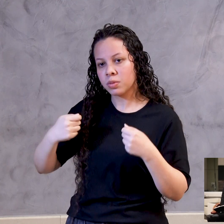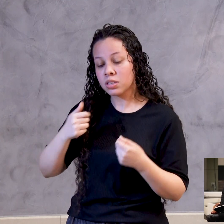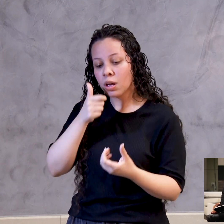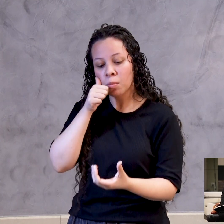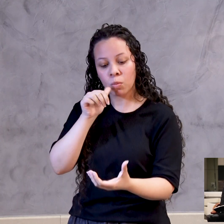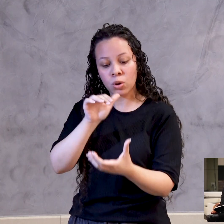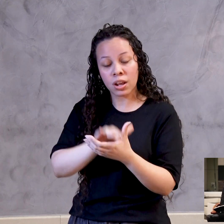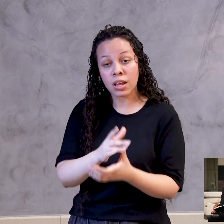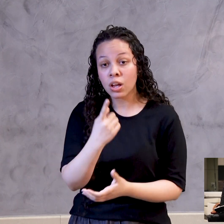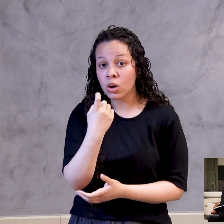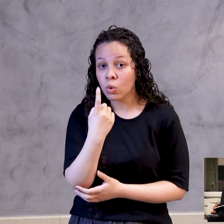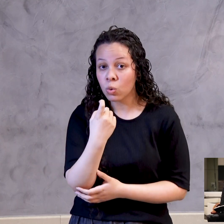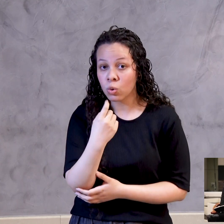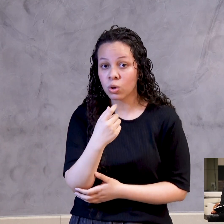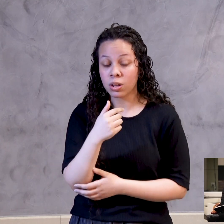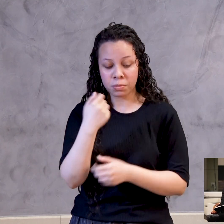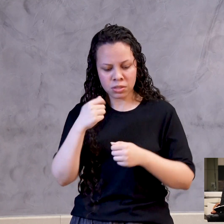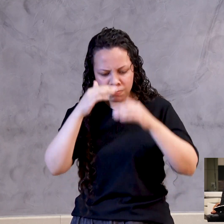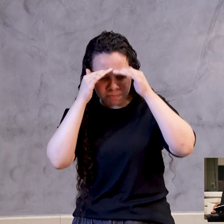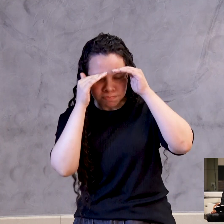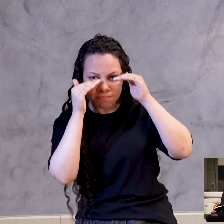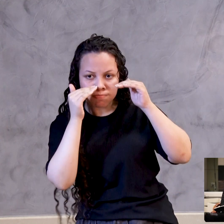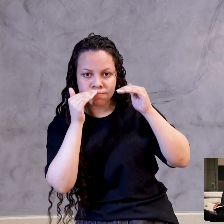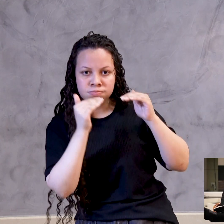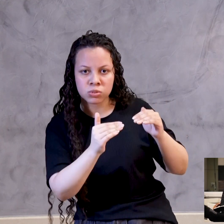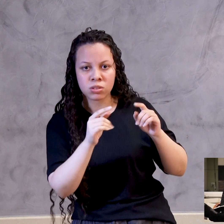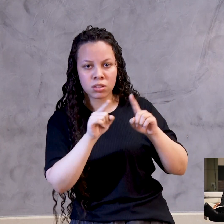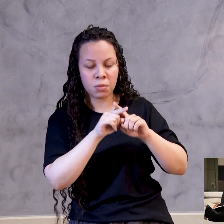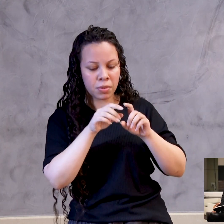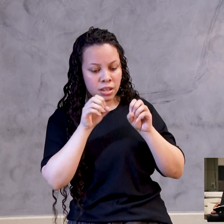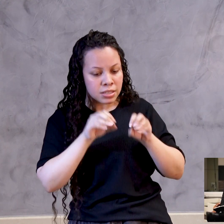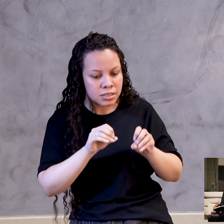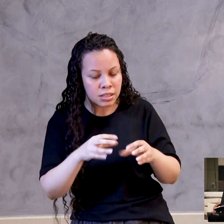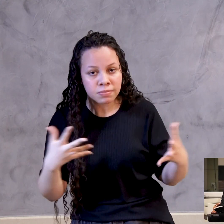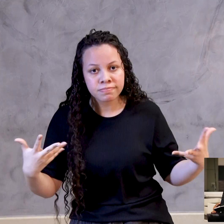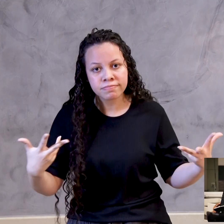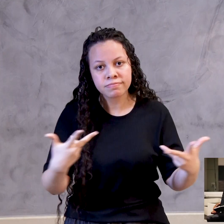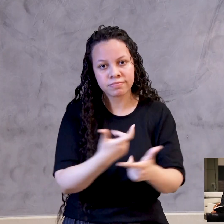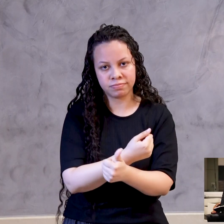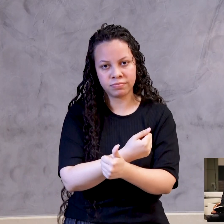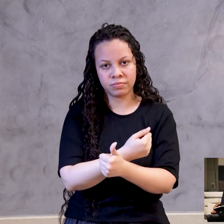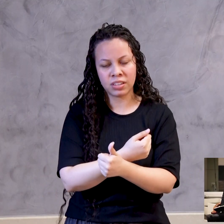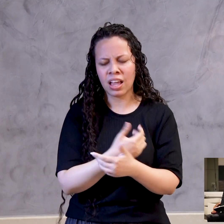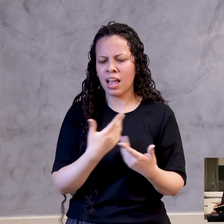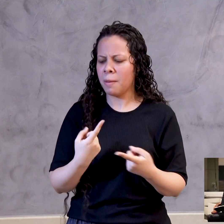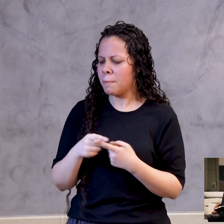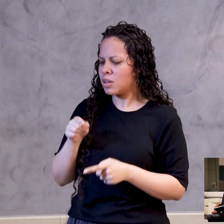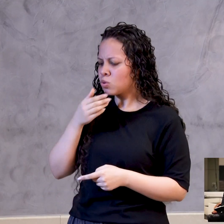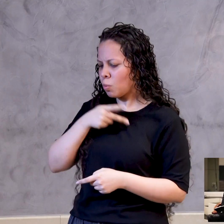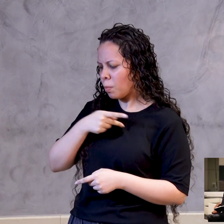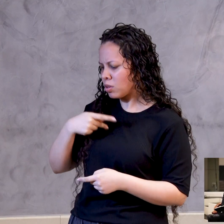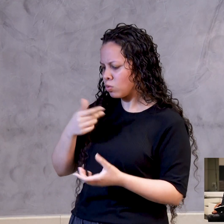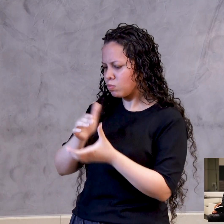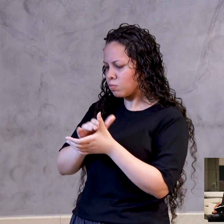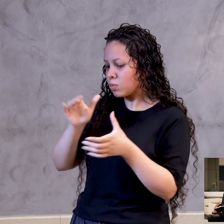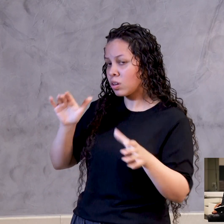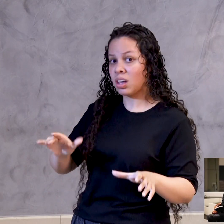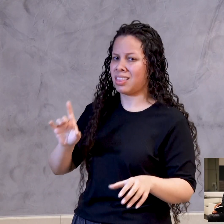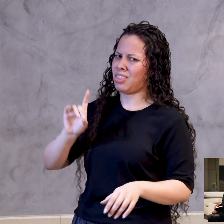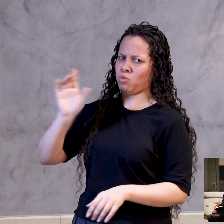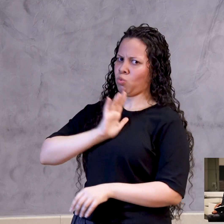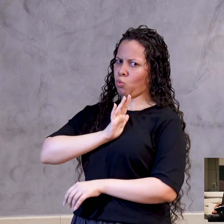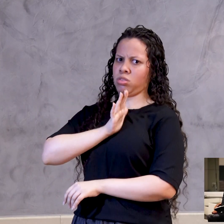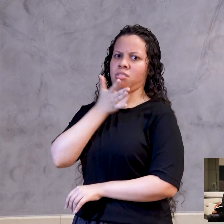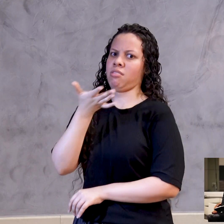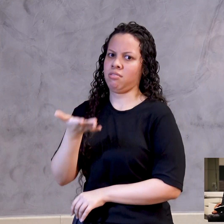vigilante, sóbrio, honesto, hospitaleiro, apto para ensinar. Alguém diria assim, não, mas divorciou. Primeiro, Deus abomina o divórcio.